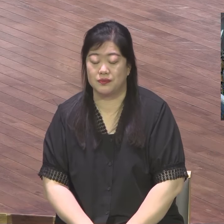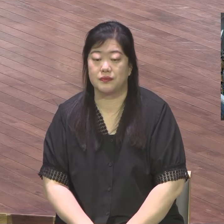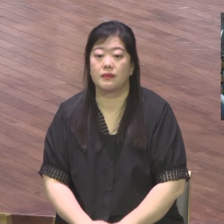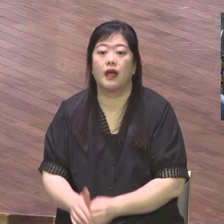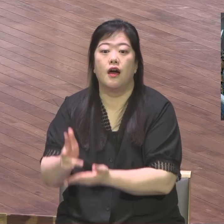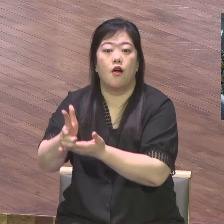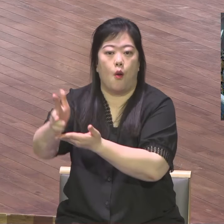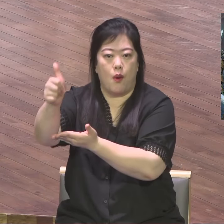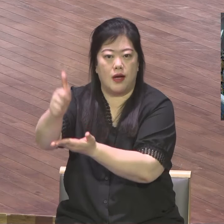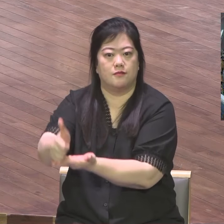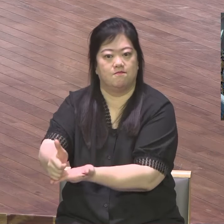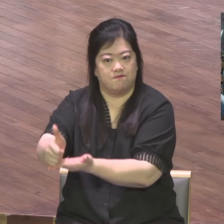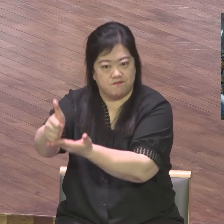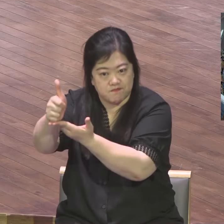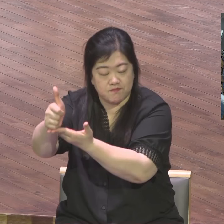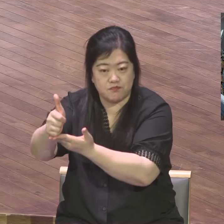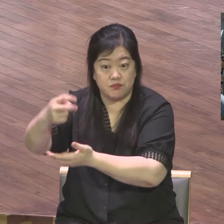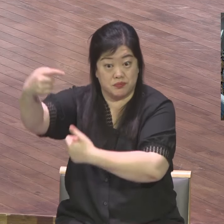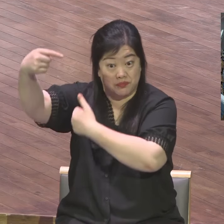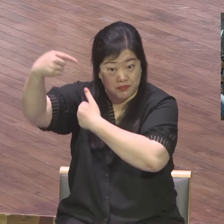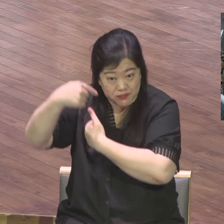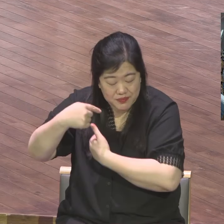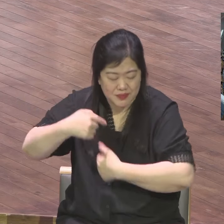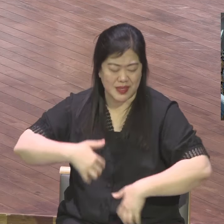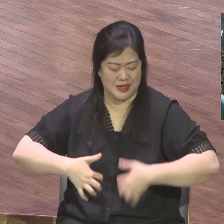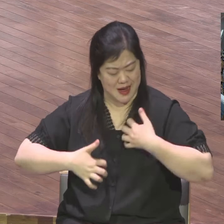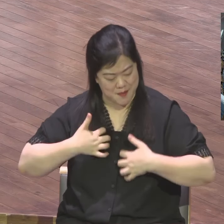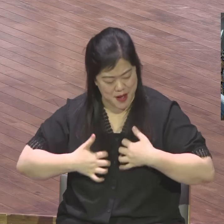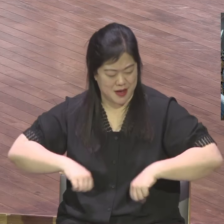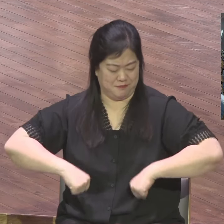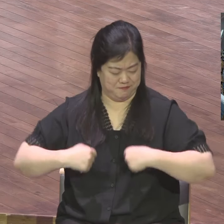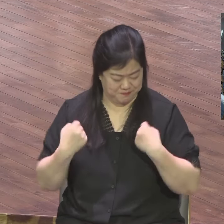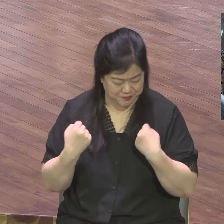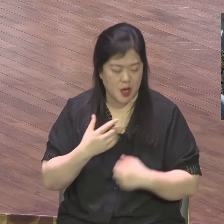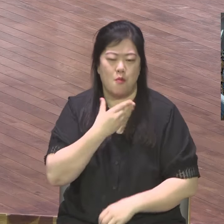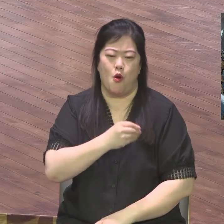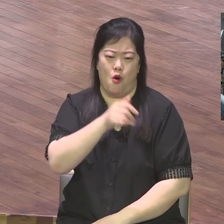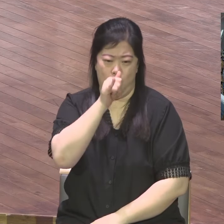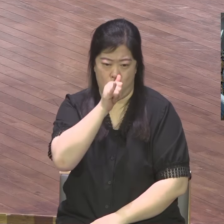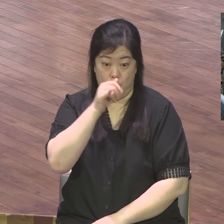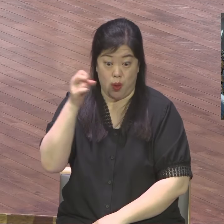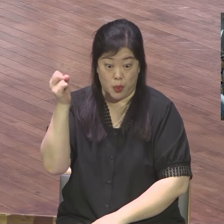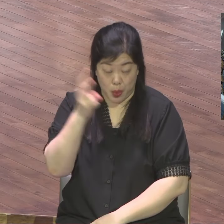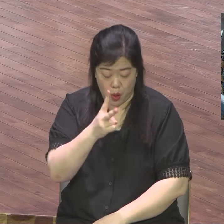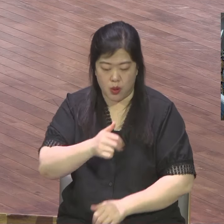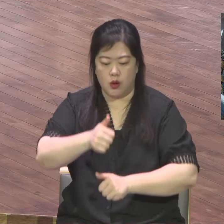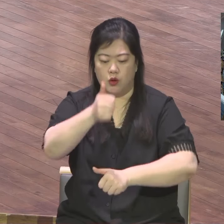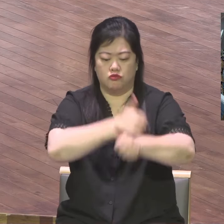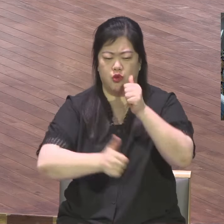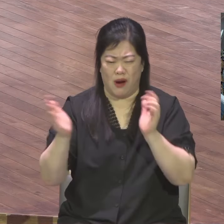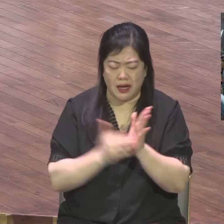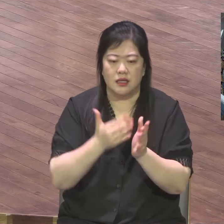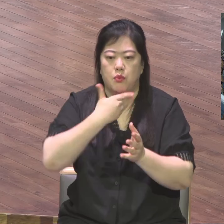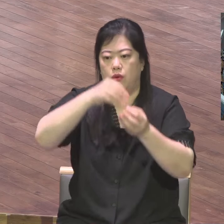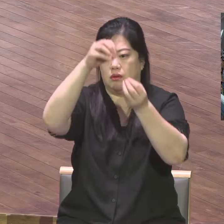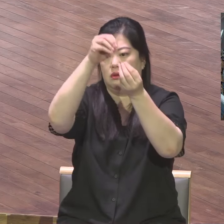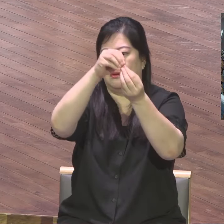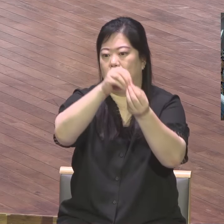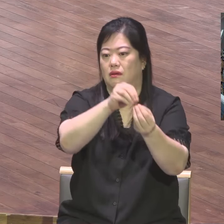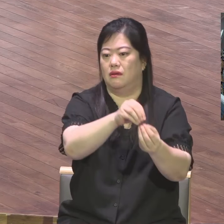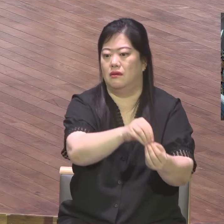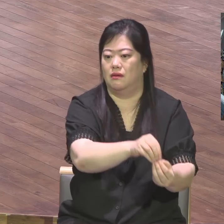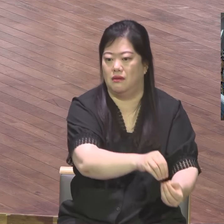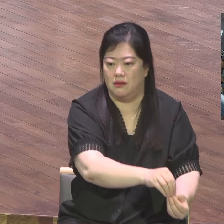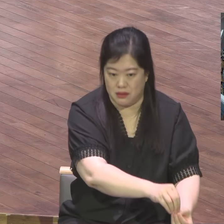여호와를 경외하며 그의 계명을 크게 즐거워하는 자는 복이 있도다. 그의 후손이 땅에서 강성하며 정직한 자들의